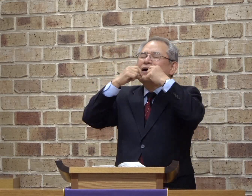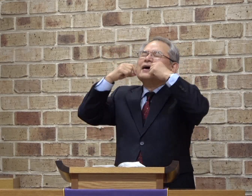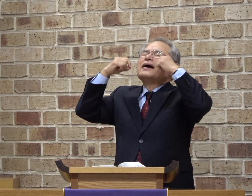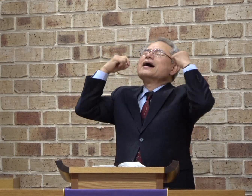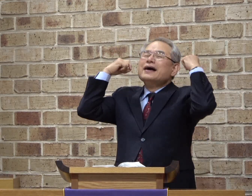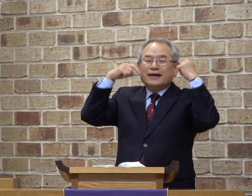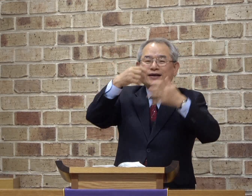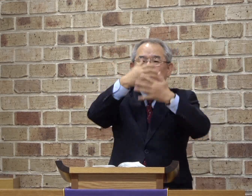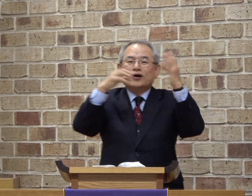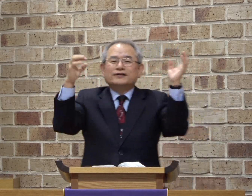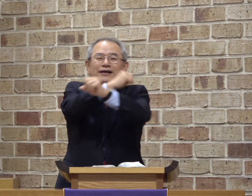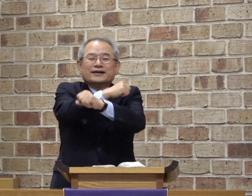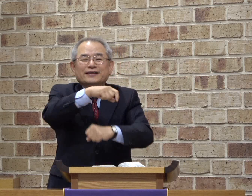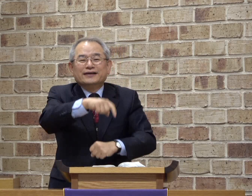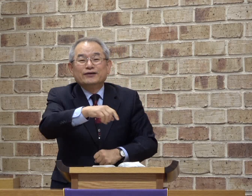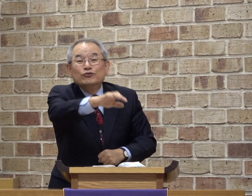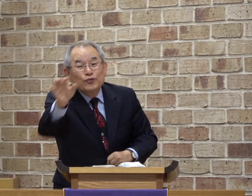아들이 아들을 죽여서라도 다른 사람을 살려냈습니다.